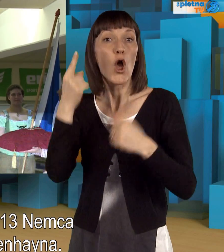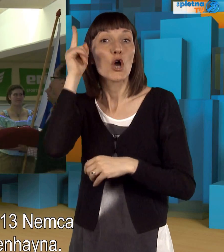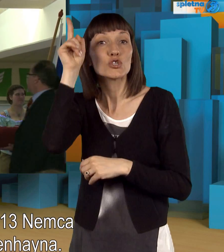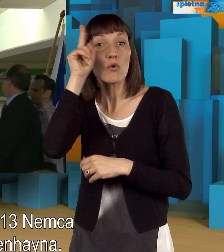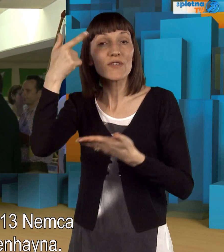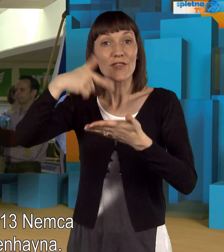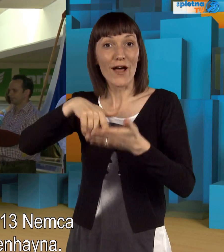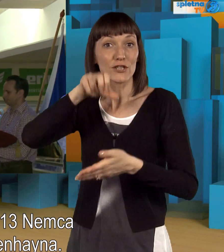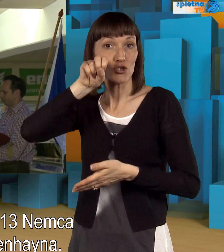Wildenhaina.